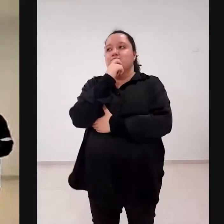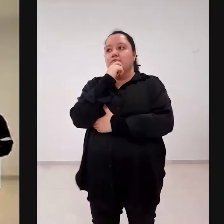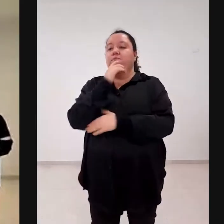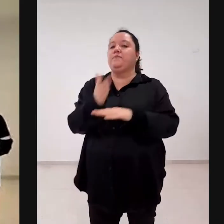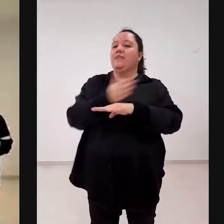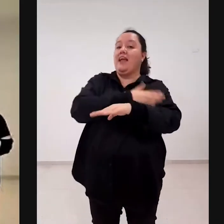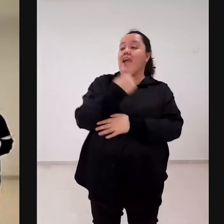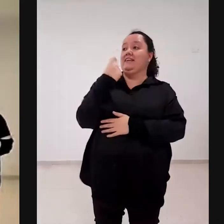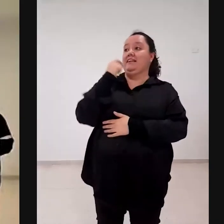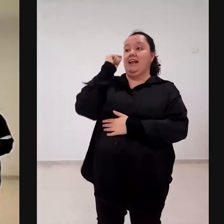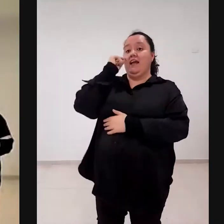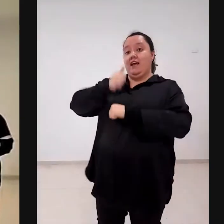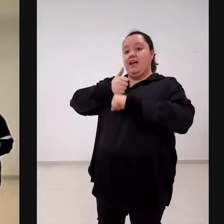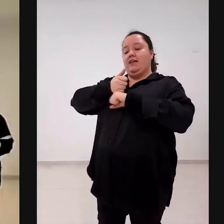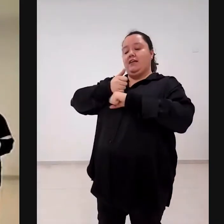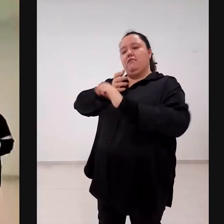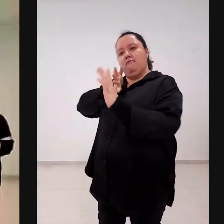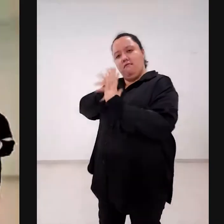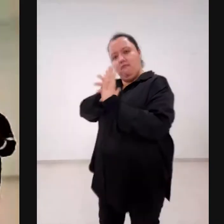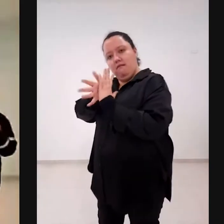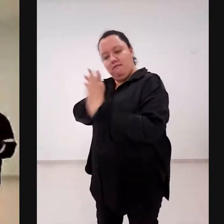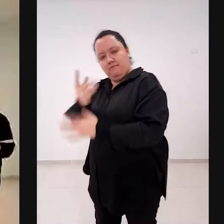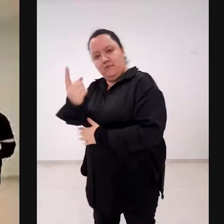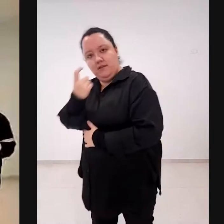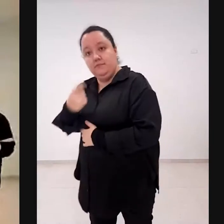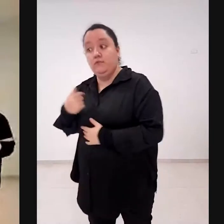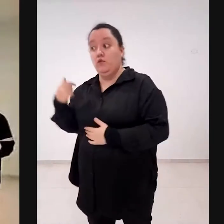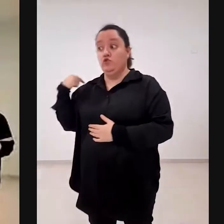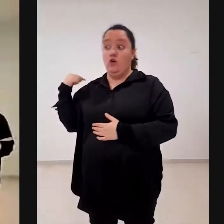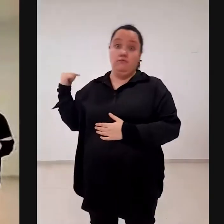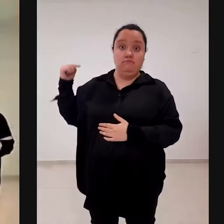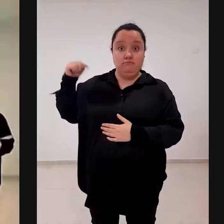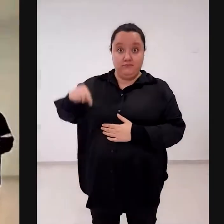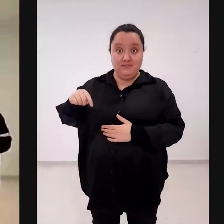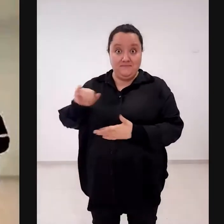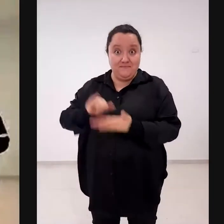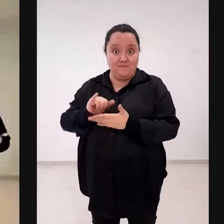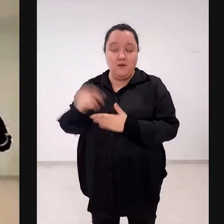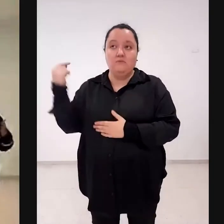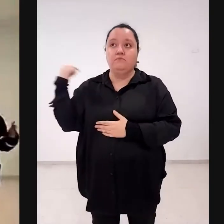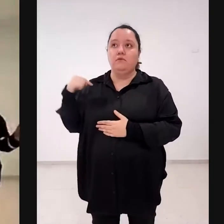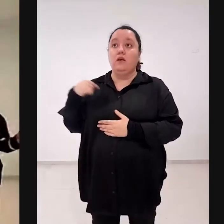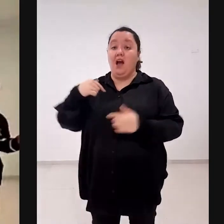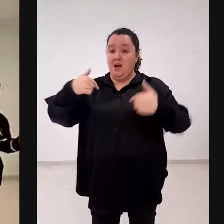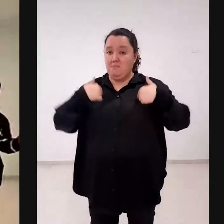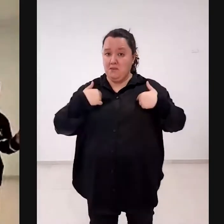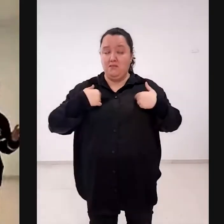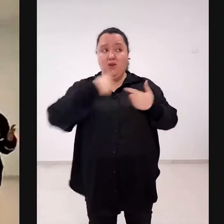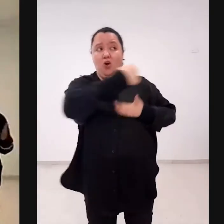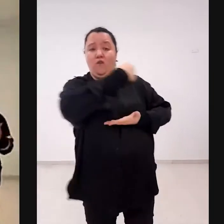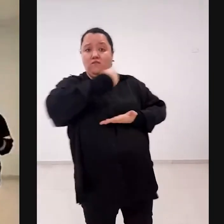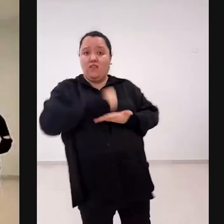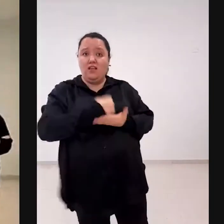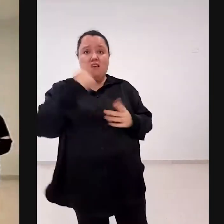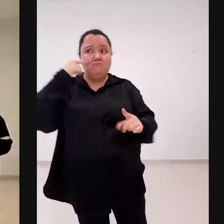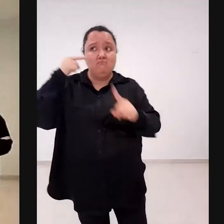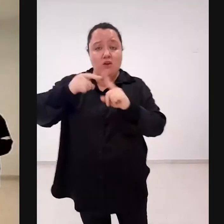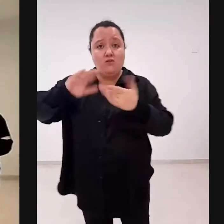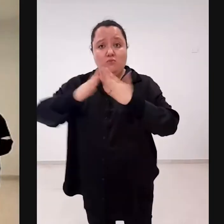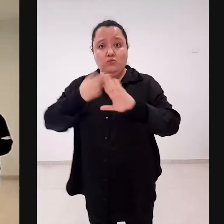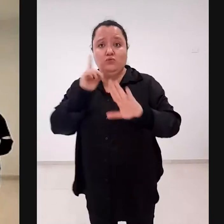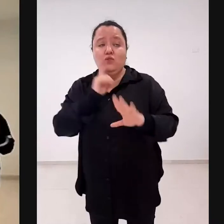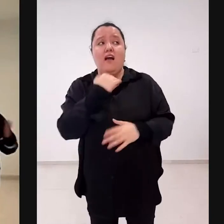qué cuándo nada me obligaba al trabajar con la rubia